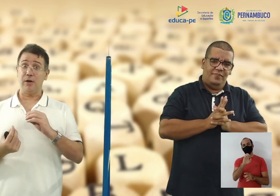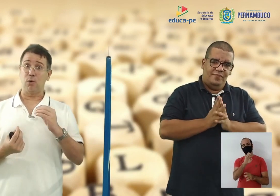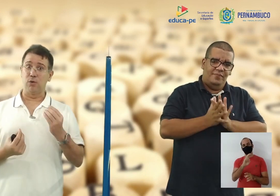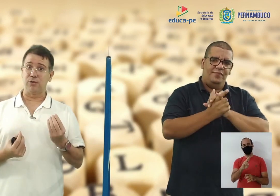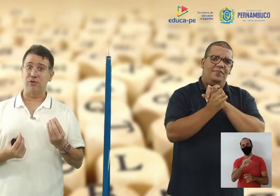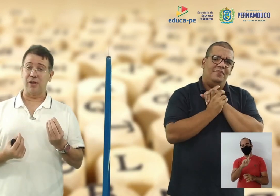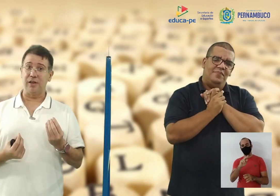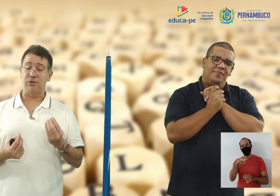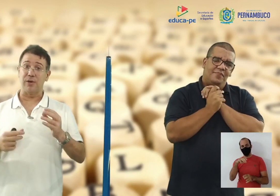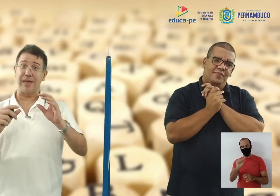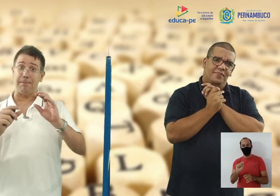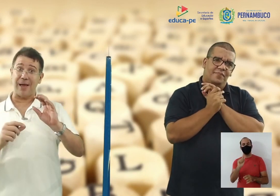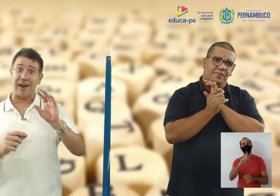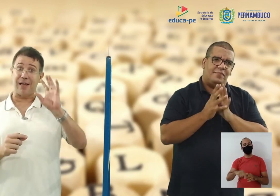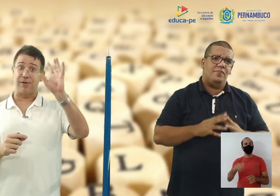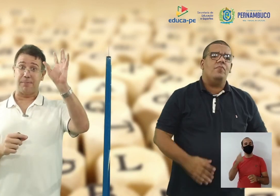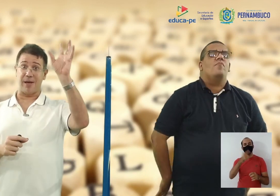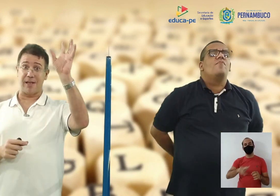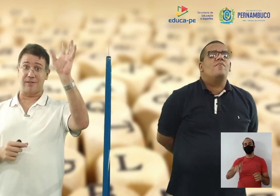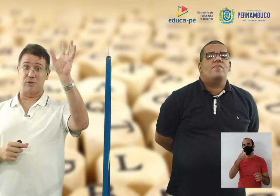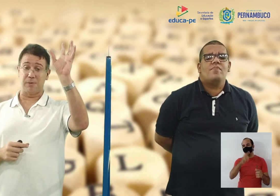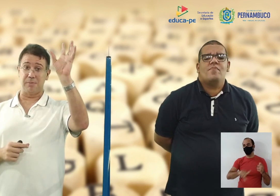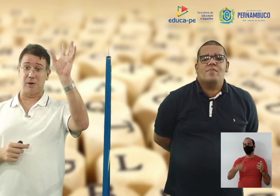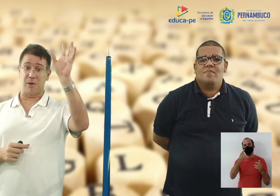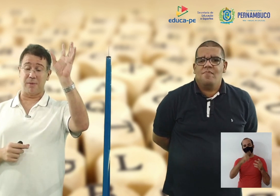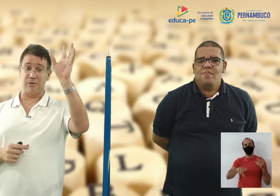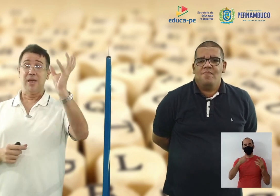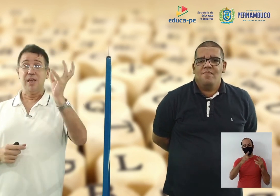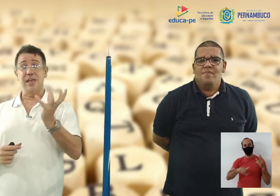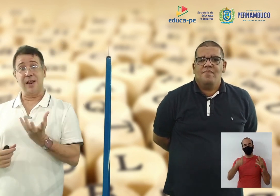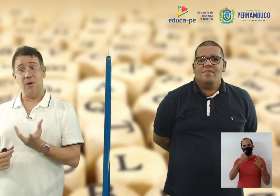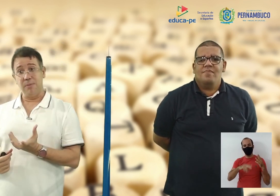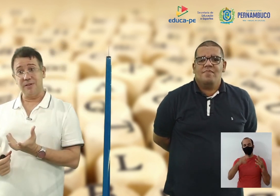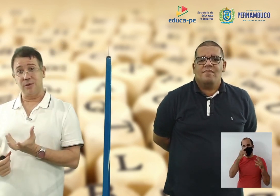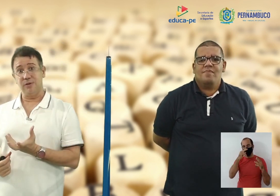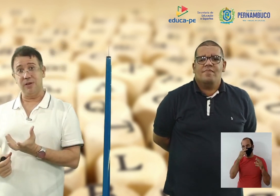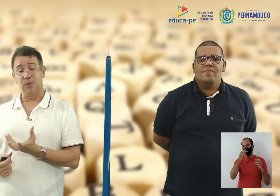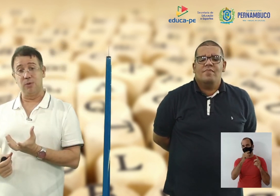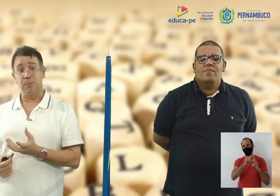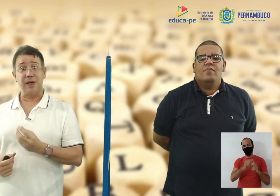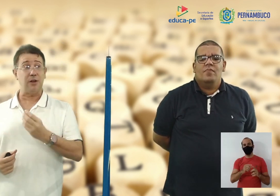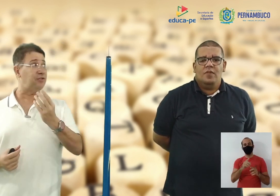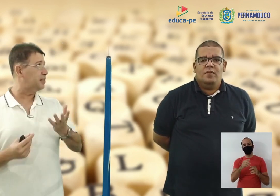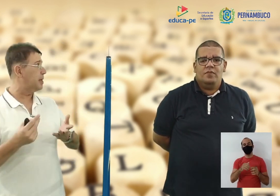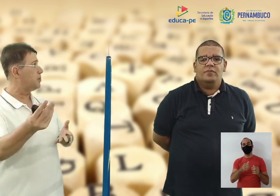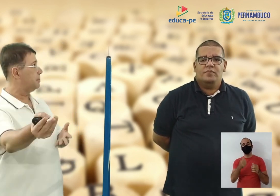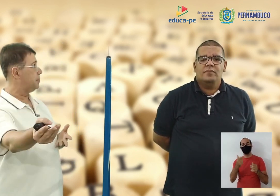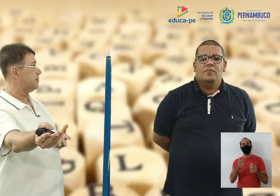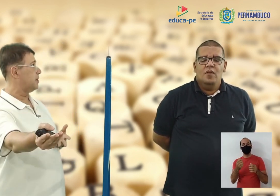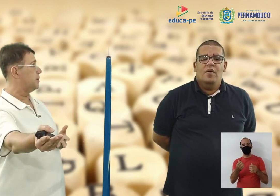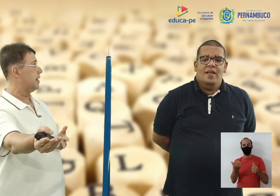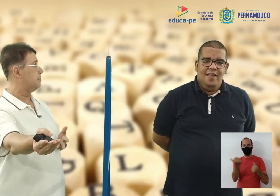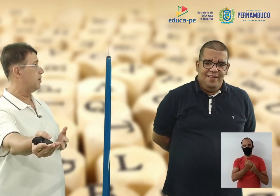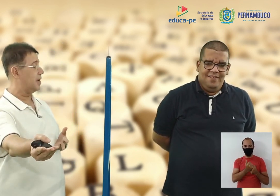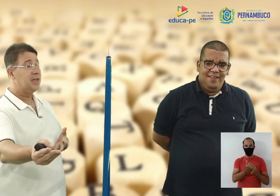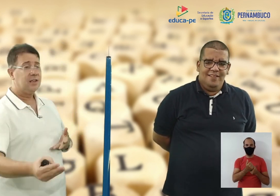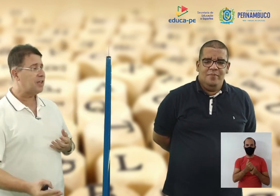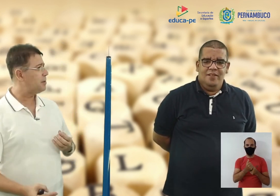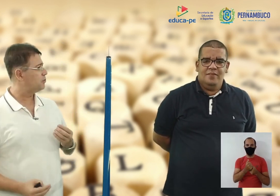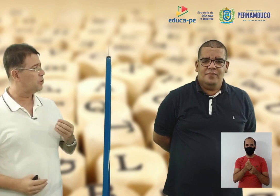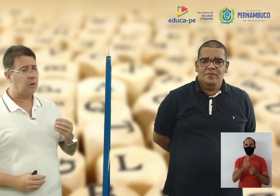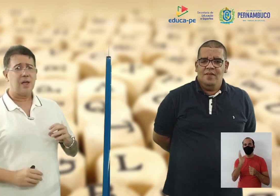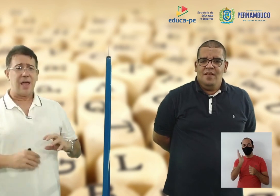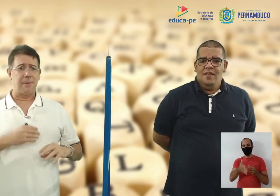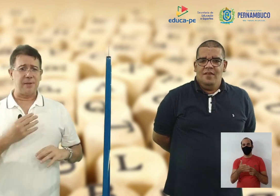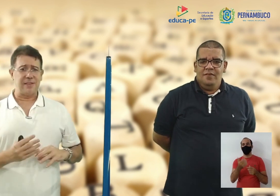esse recurso estilístico em que a palavra aparece no primeiro momento e ela é omissa no segundo, porque nós já temos a repetição e elaborar. Exatamente.